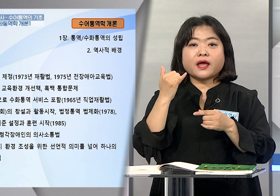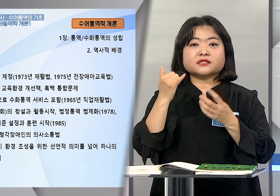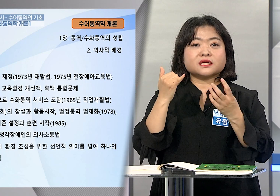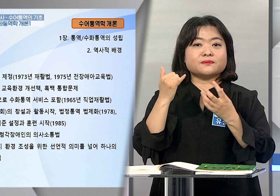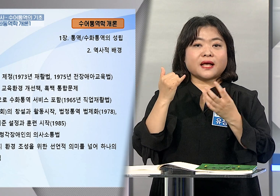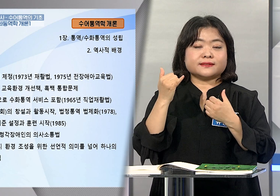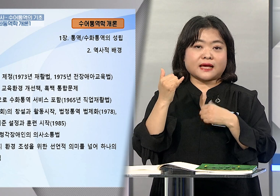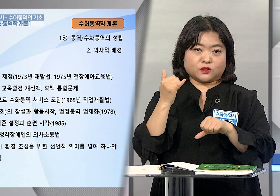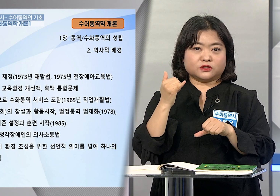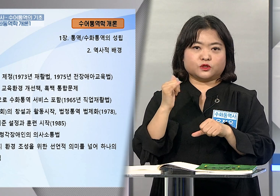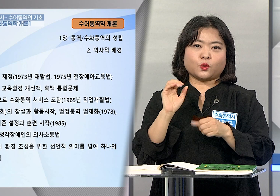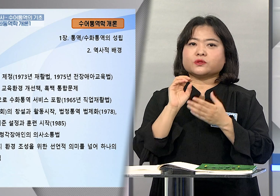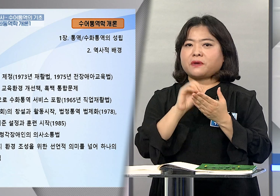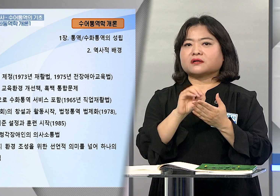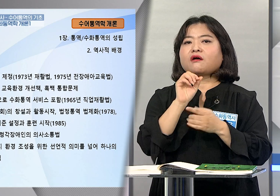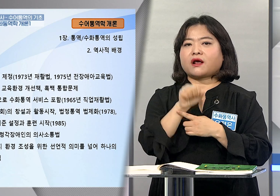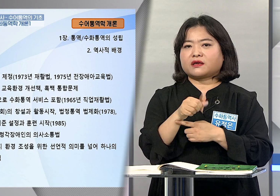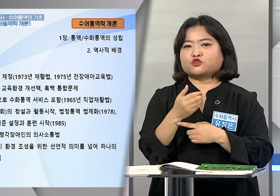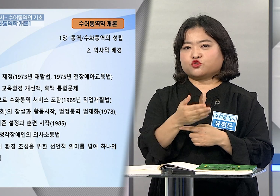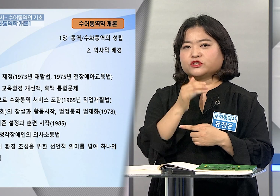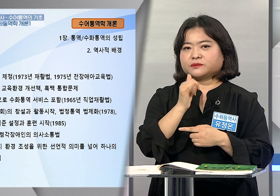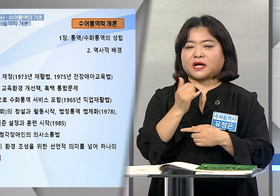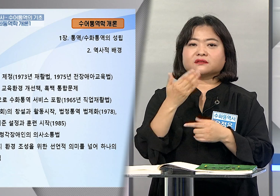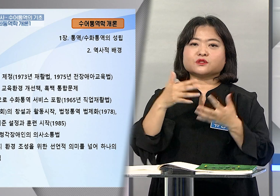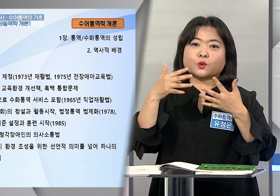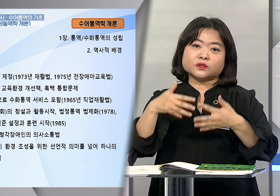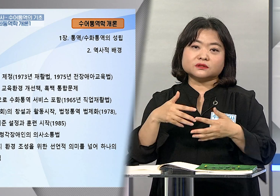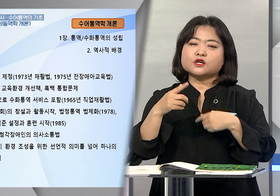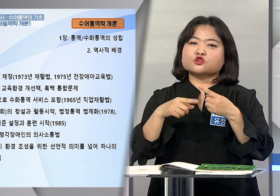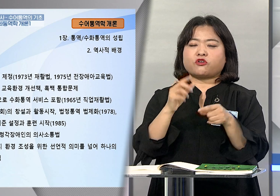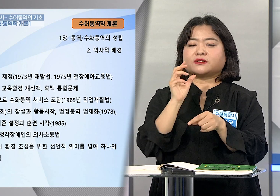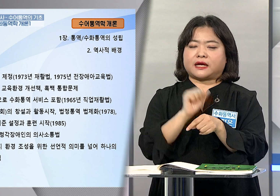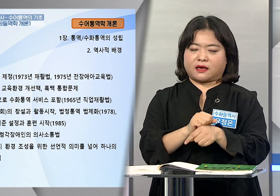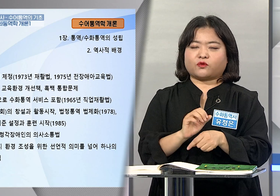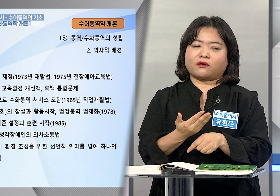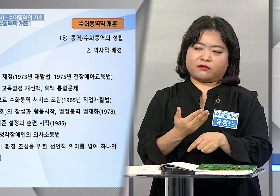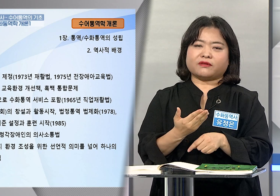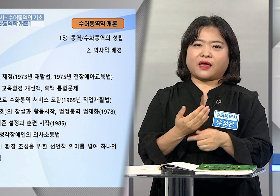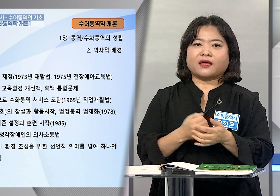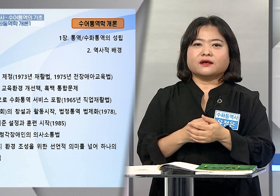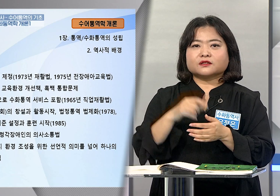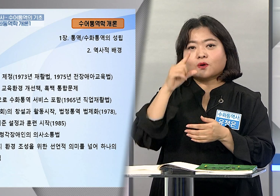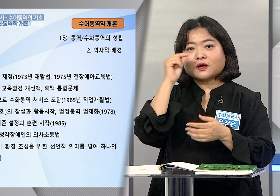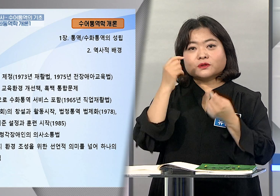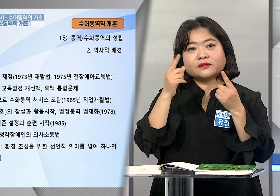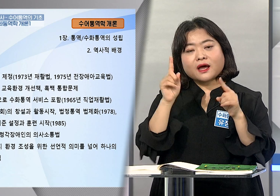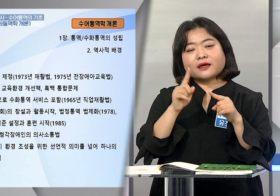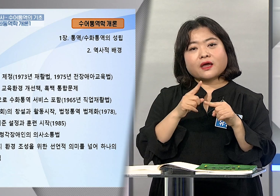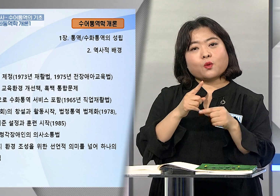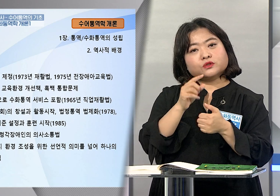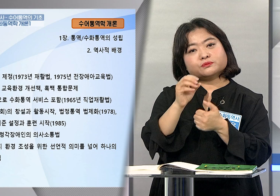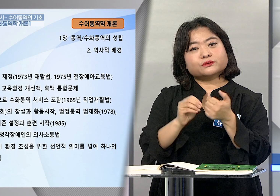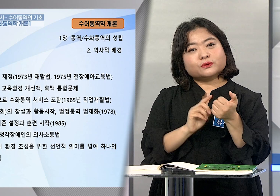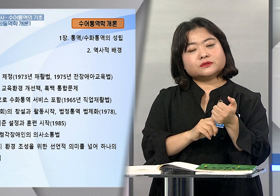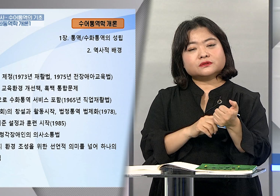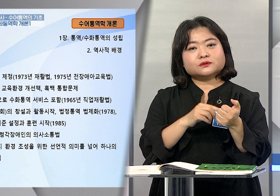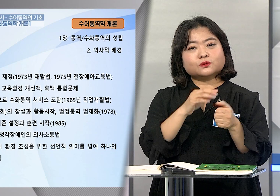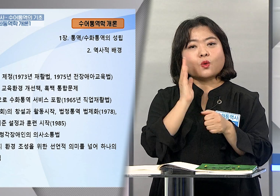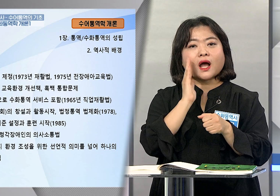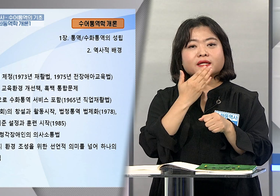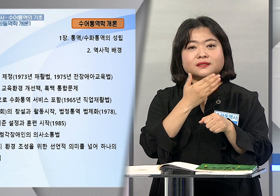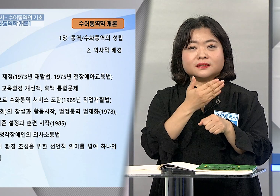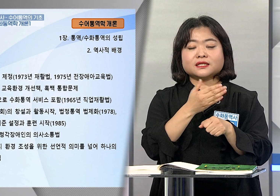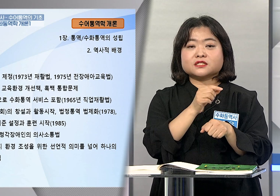농부모의 일반 자녀들도 입학을 허락해 주고 있습니다. 근데 조건은 수화를 잘해야 돼요. 네. 그리고 갈로데 대학의